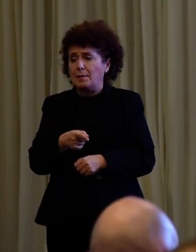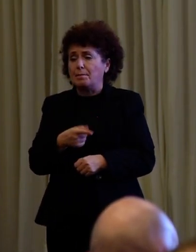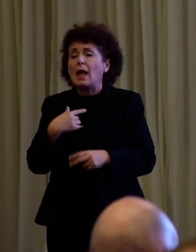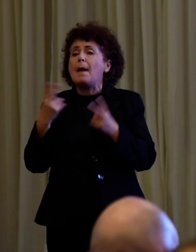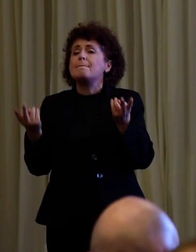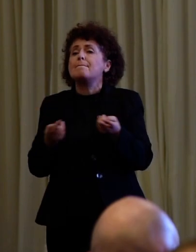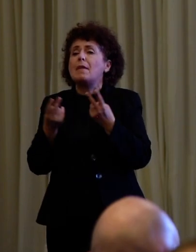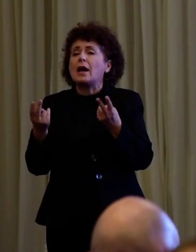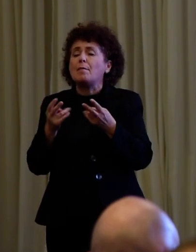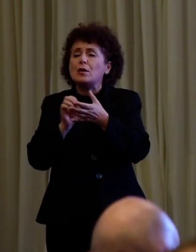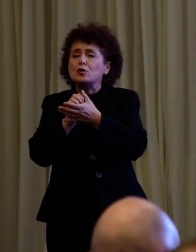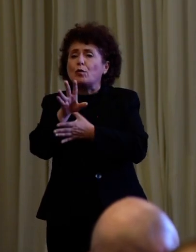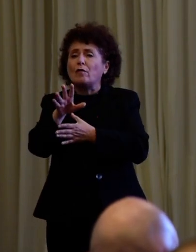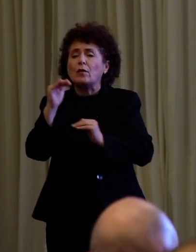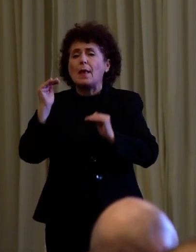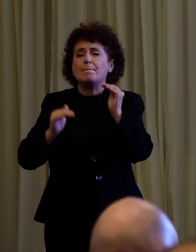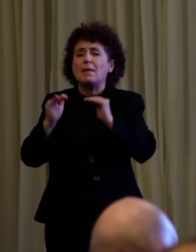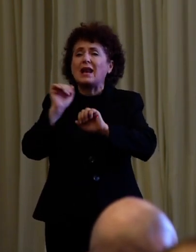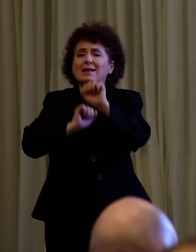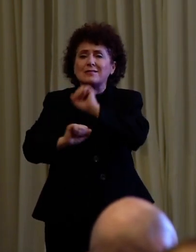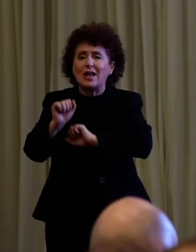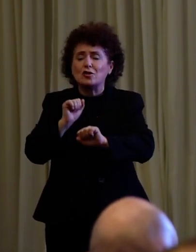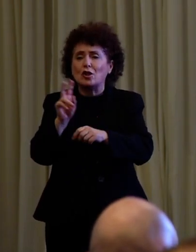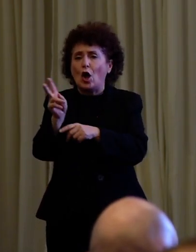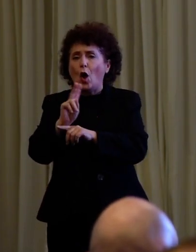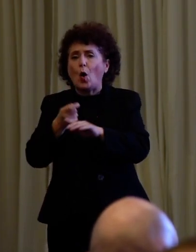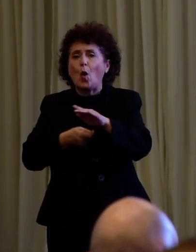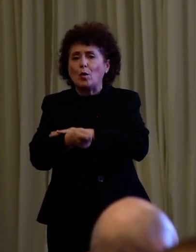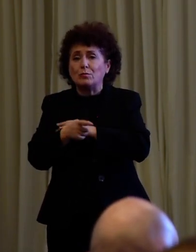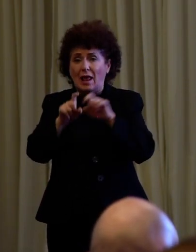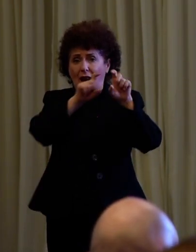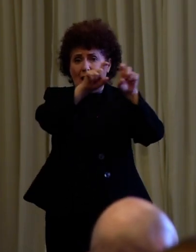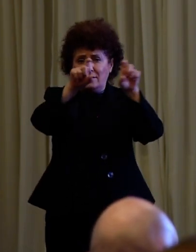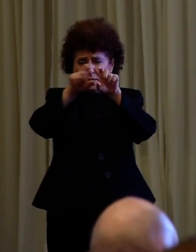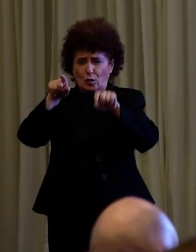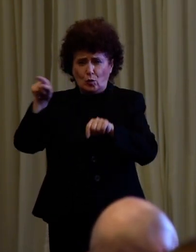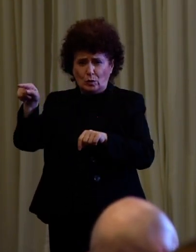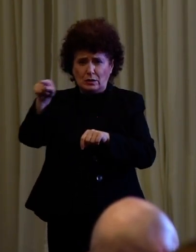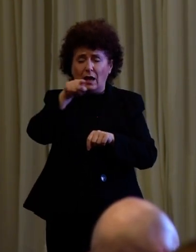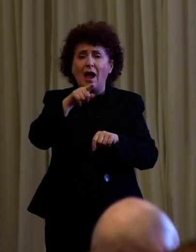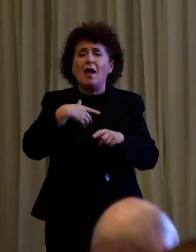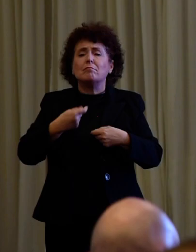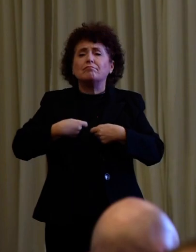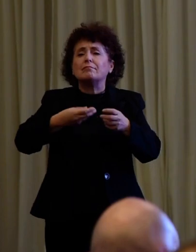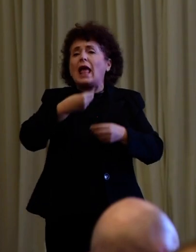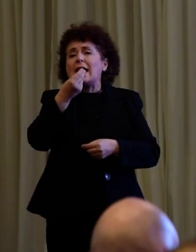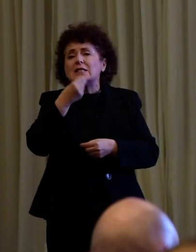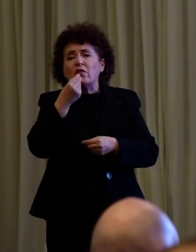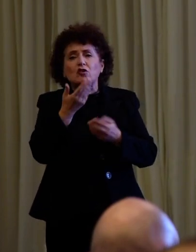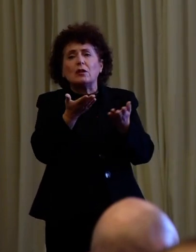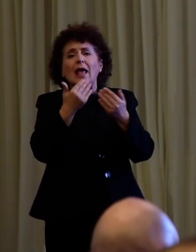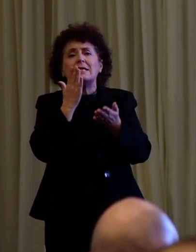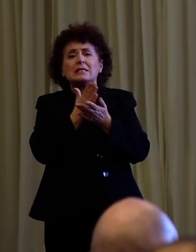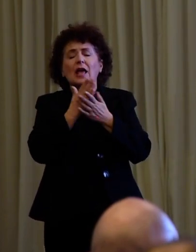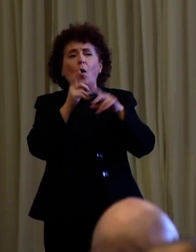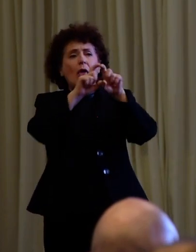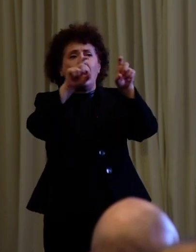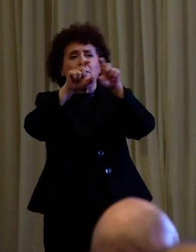ќе бараме спроведување на мерки за заштита од корупција во институциите и редовно доставување на извештаи за од секоја